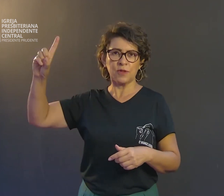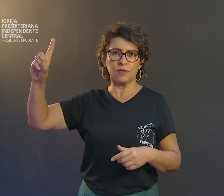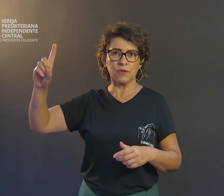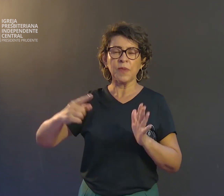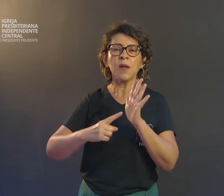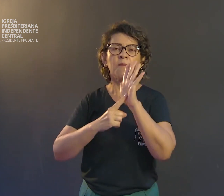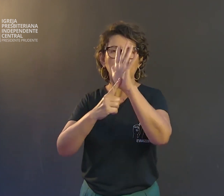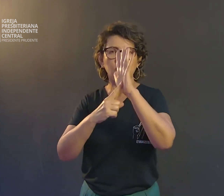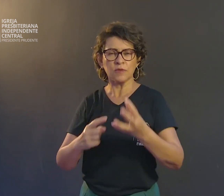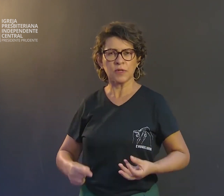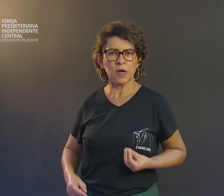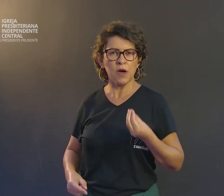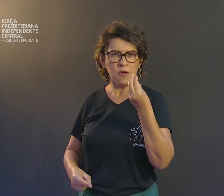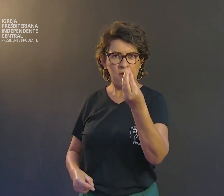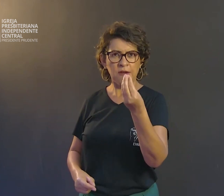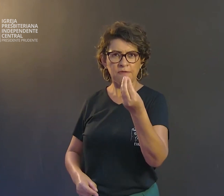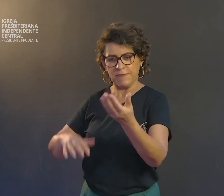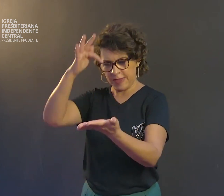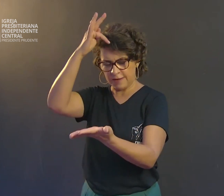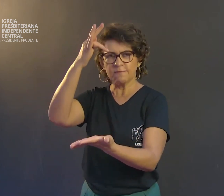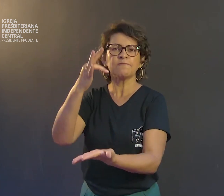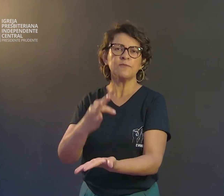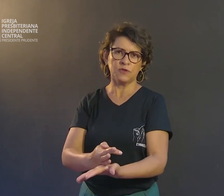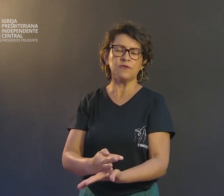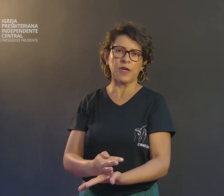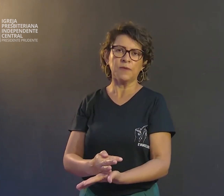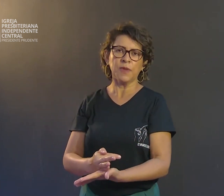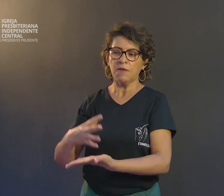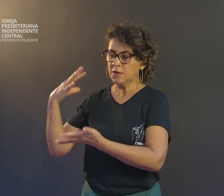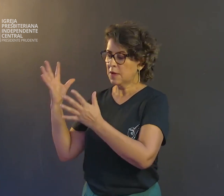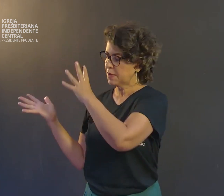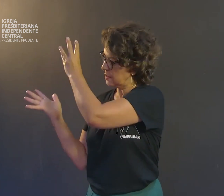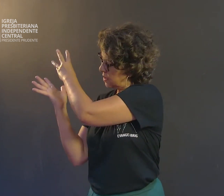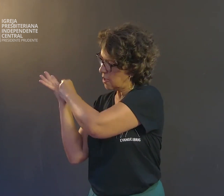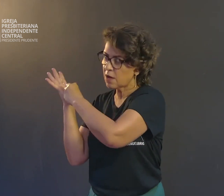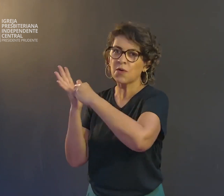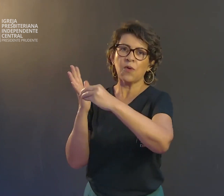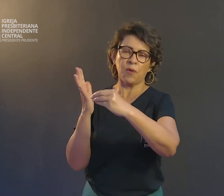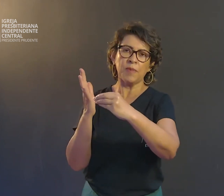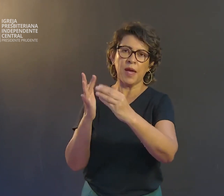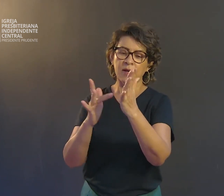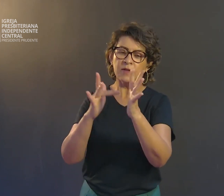e imitem a sua fé. Jesus Cristo é o mesmo ontem, hoje e para sempre.